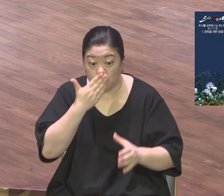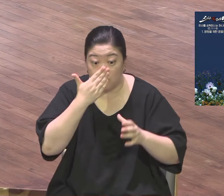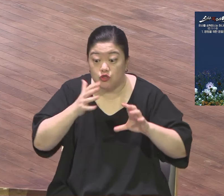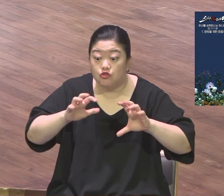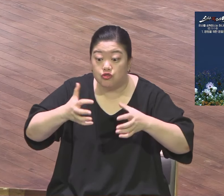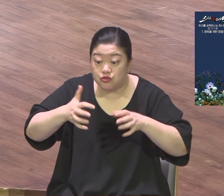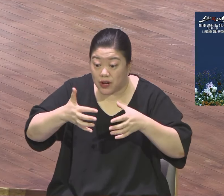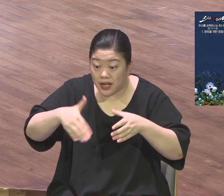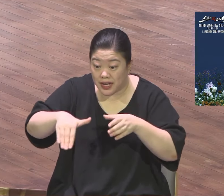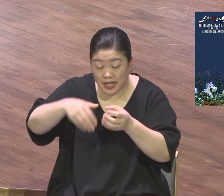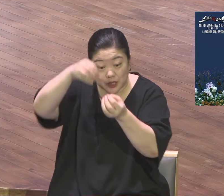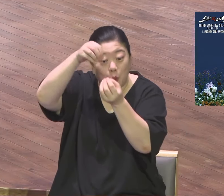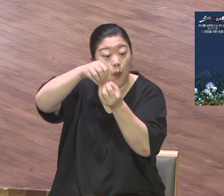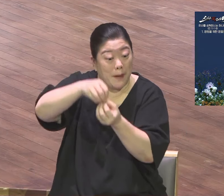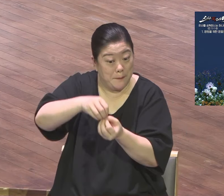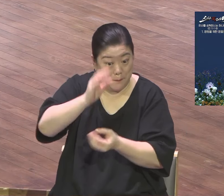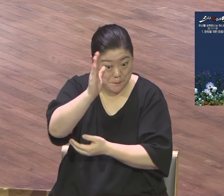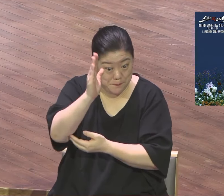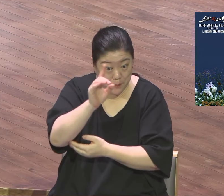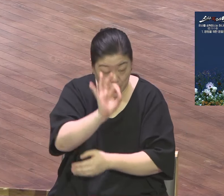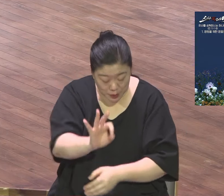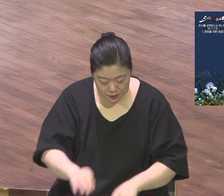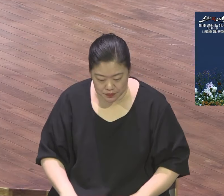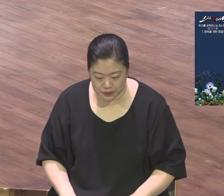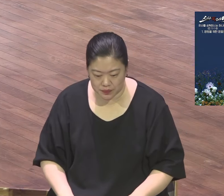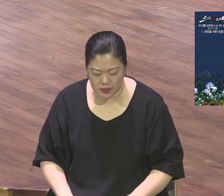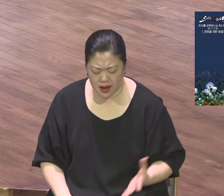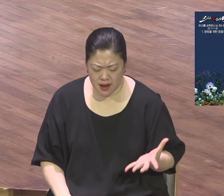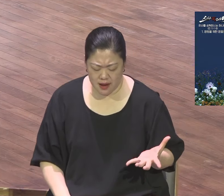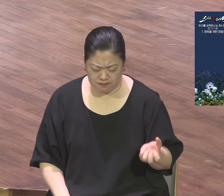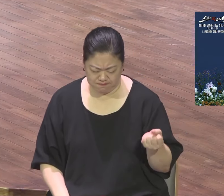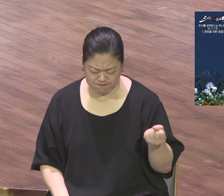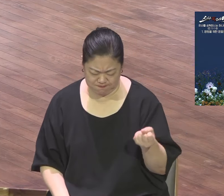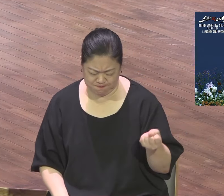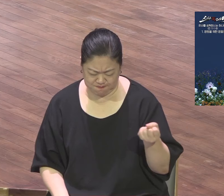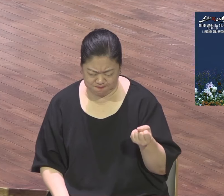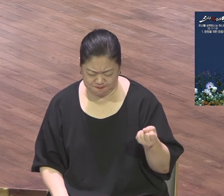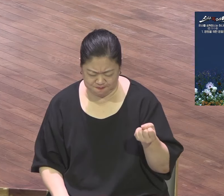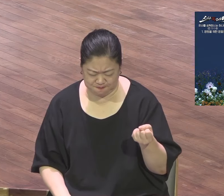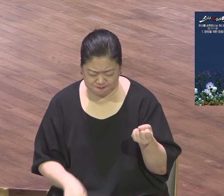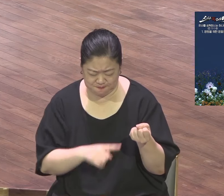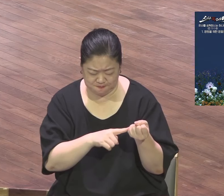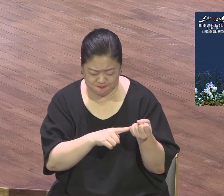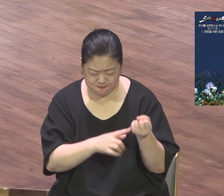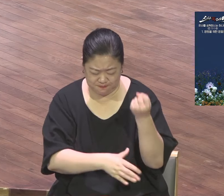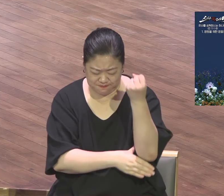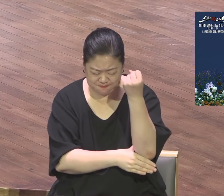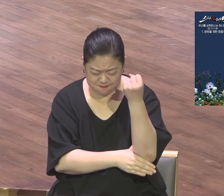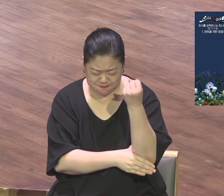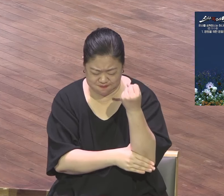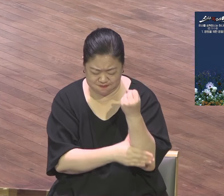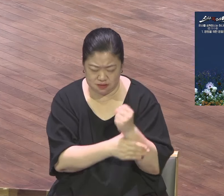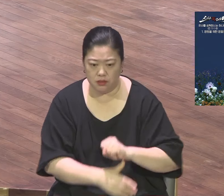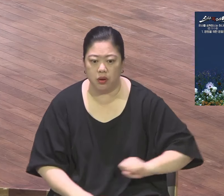가지고 있는 것은 모두 잃어버린다. 주는 것이 남기는 것이다. 이런 말이